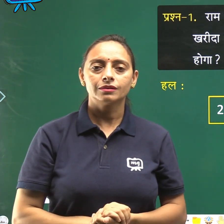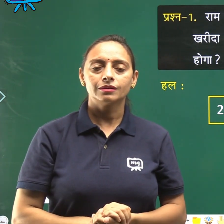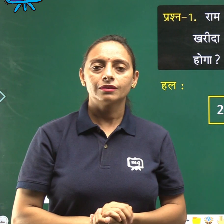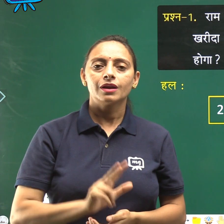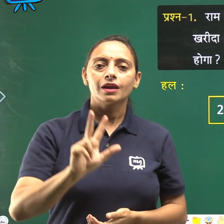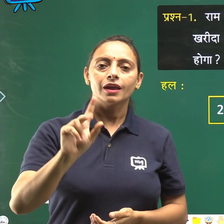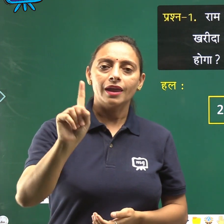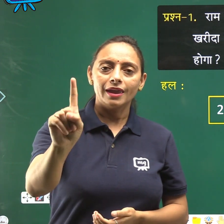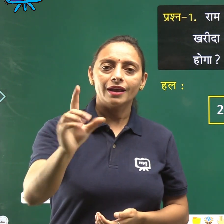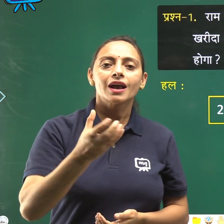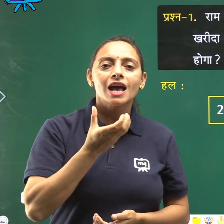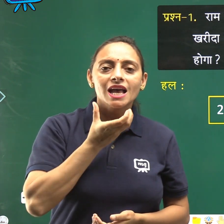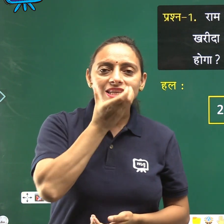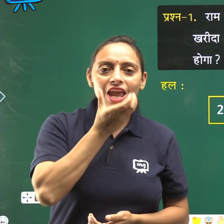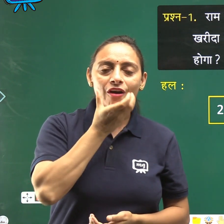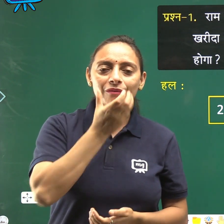एक सेब